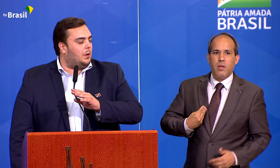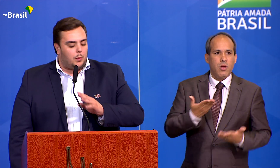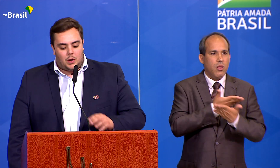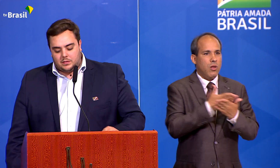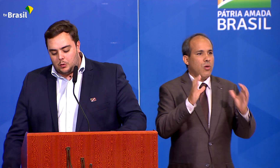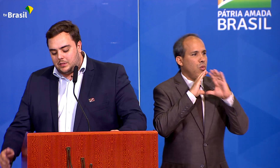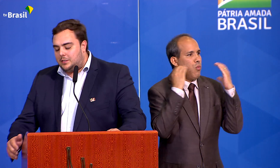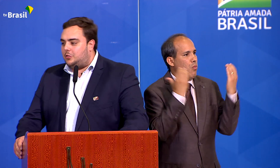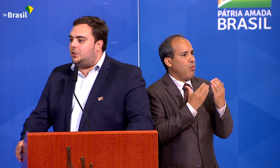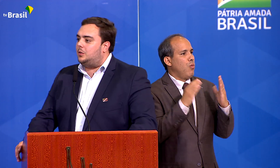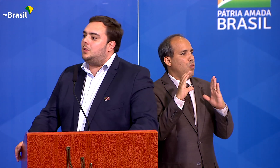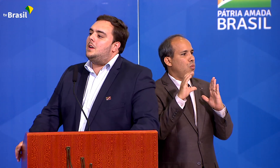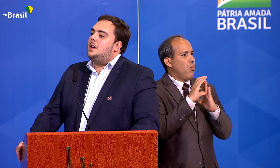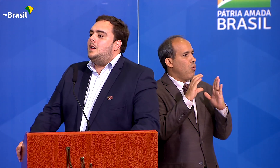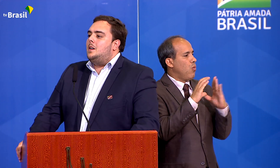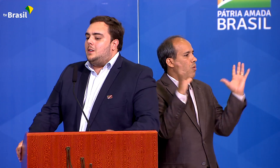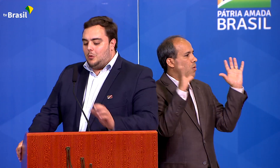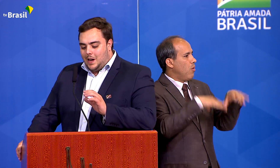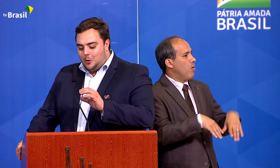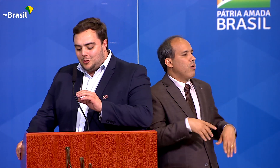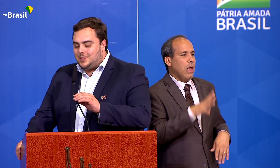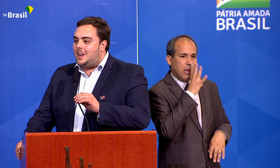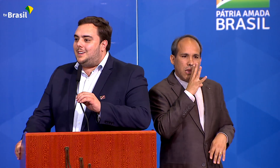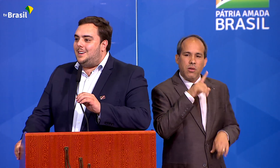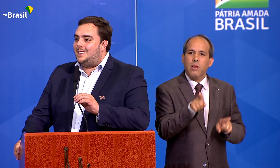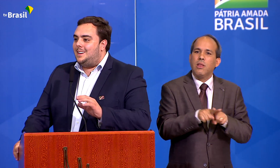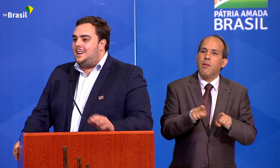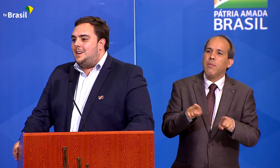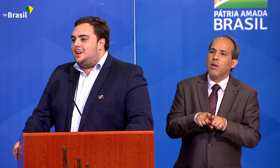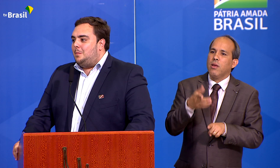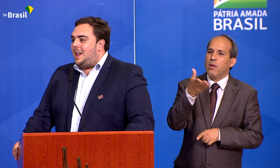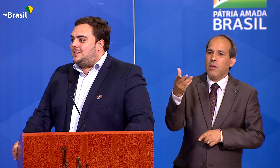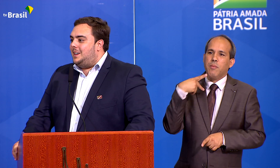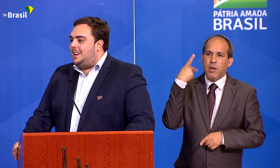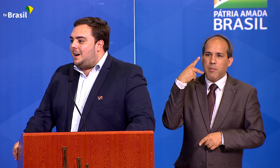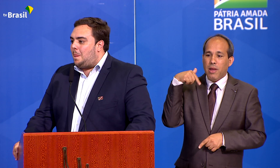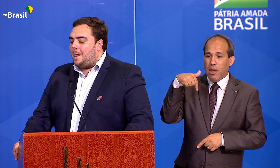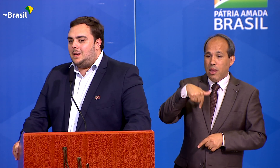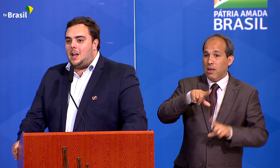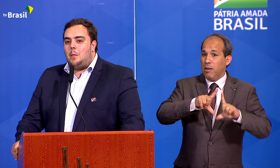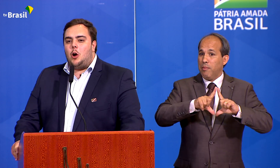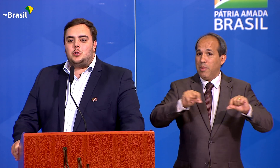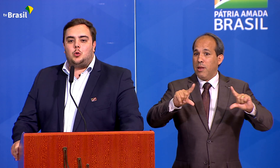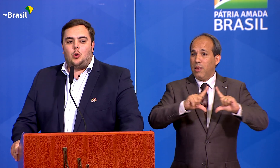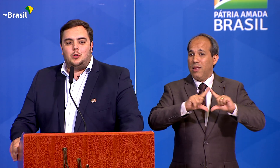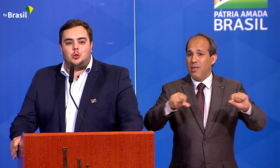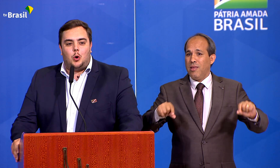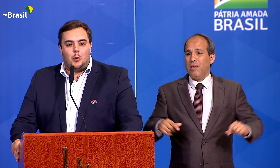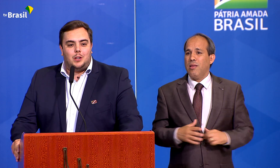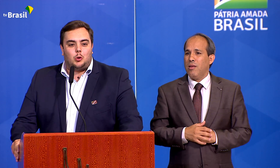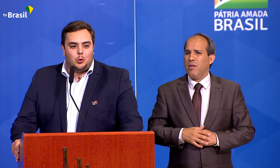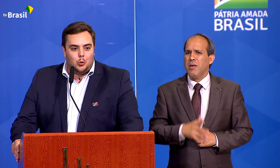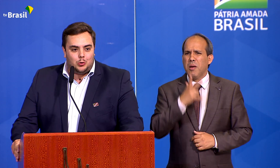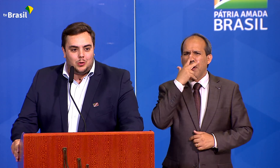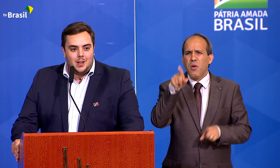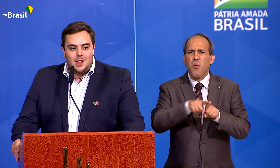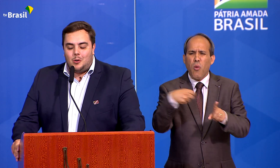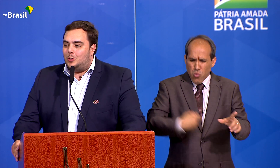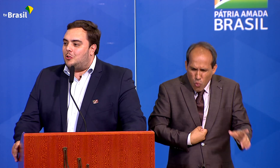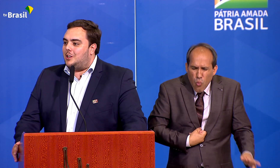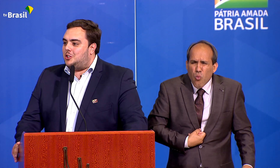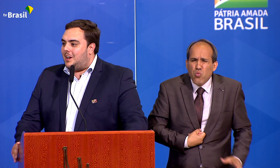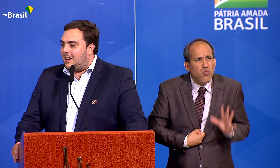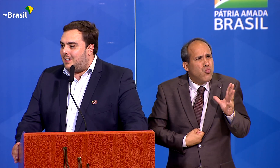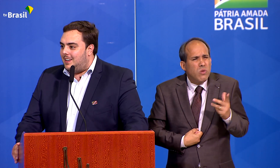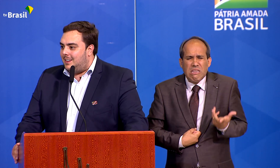todos os congressistas toda a população que está assistindo eu quero dizer que Brasília dá o maior soco no estômago de todo